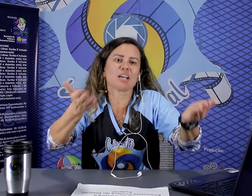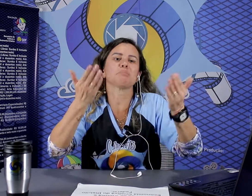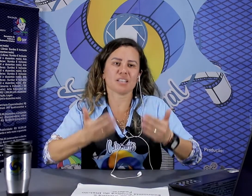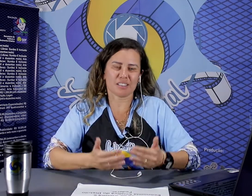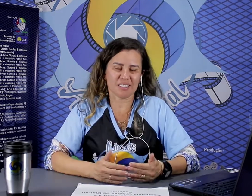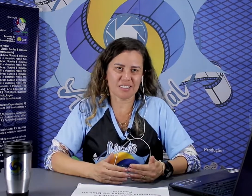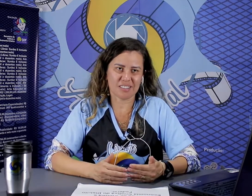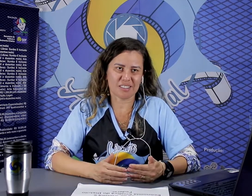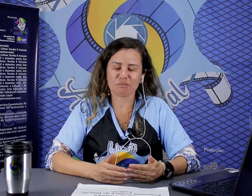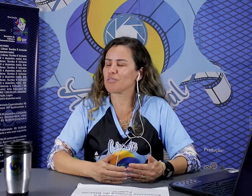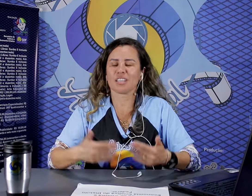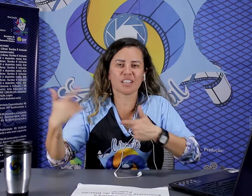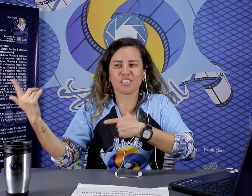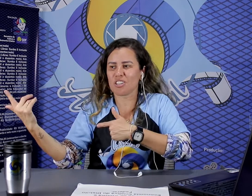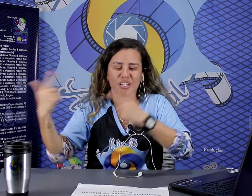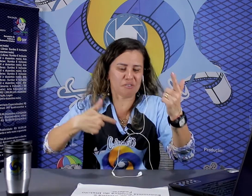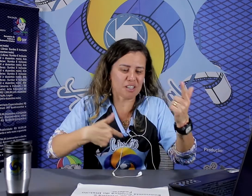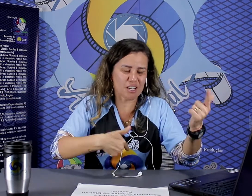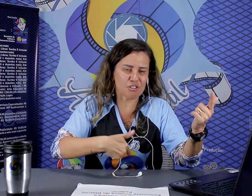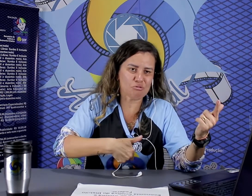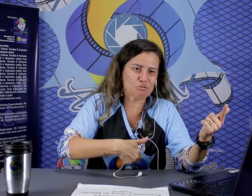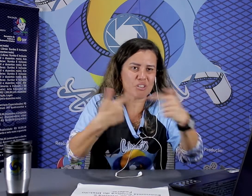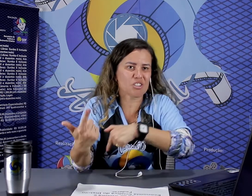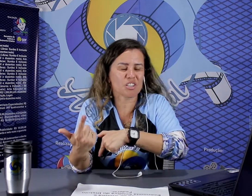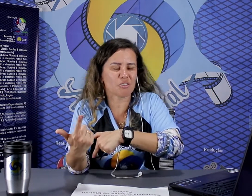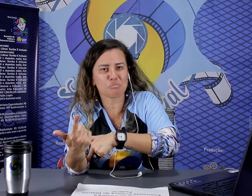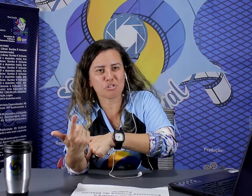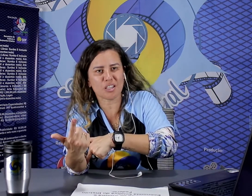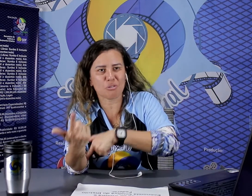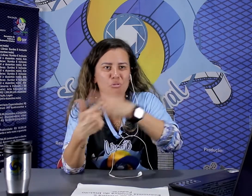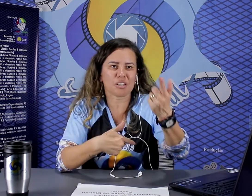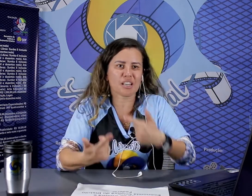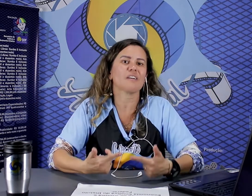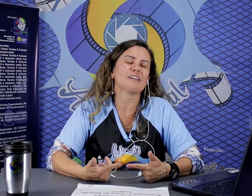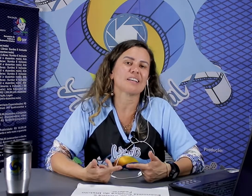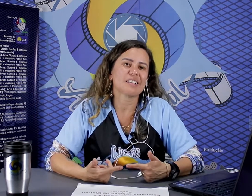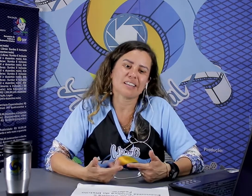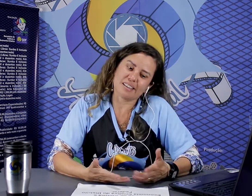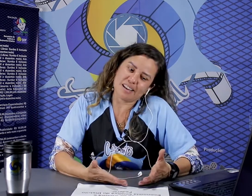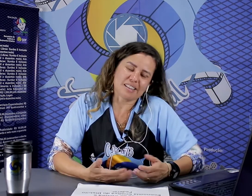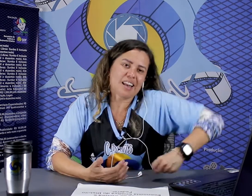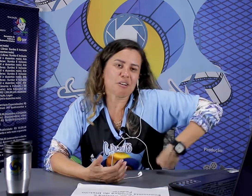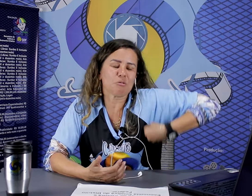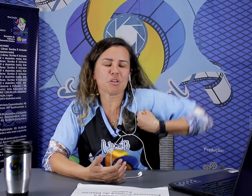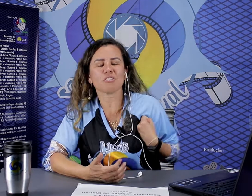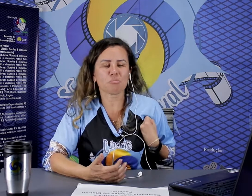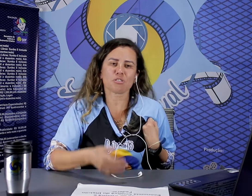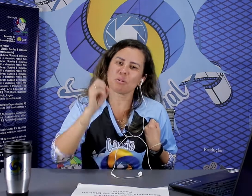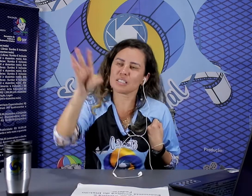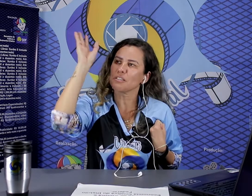sabia que tinha que ficar junto e que tinha que não podia ter outra e tal. E ela tá lá, com o menino debaixo do braço, ele foi-se